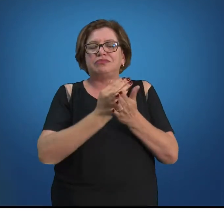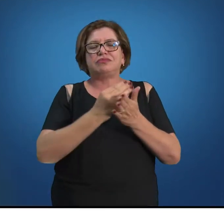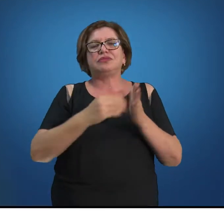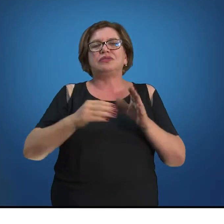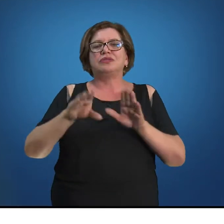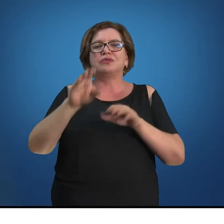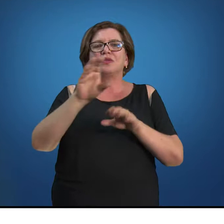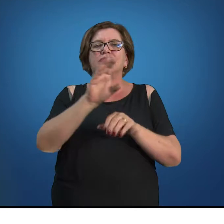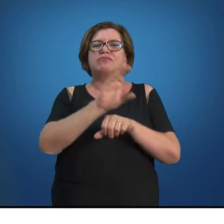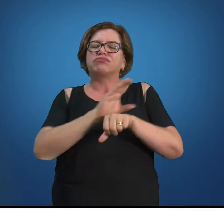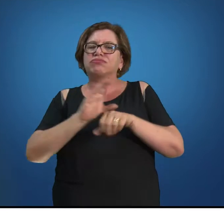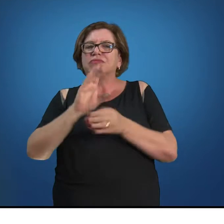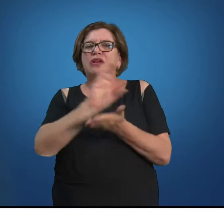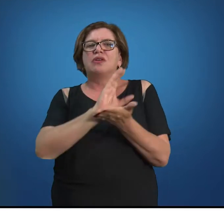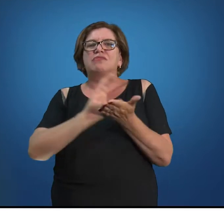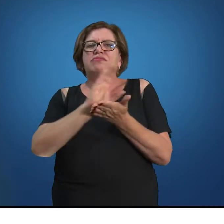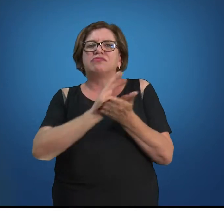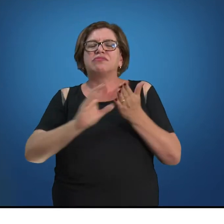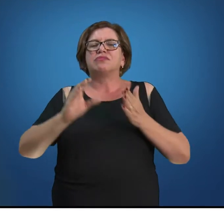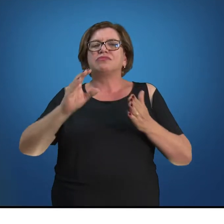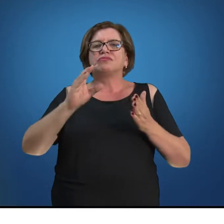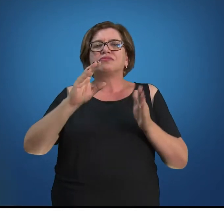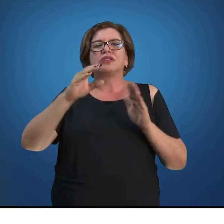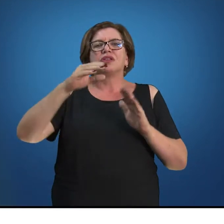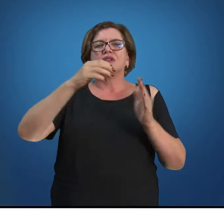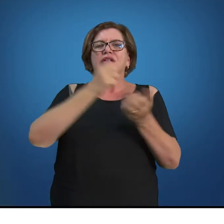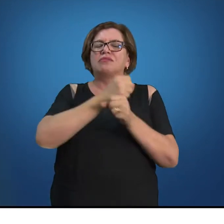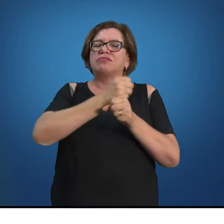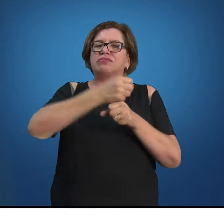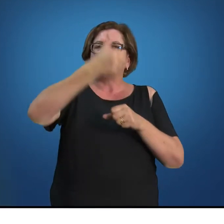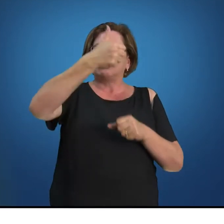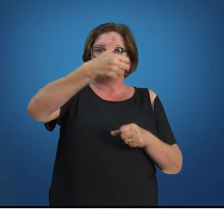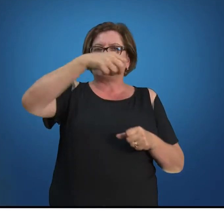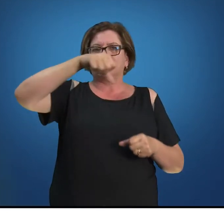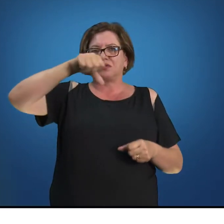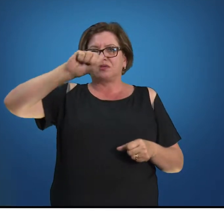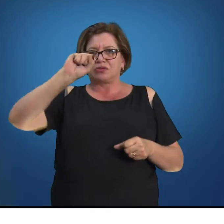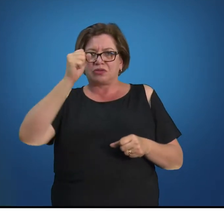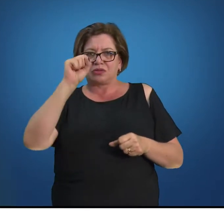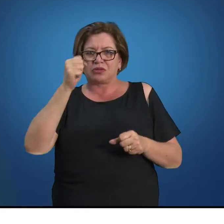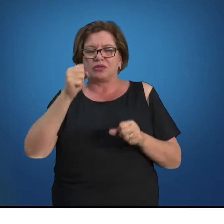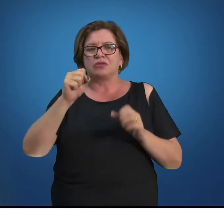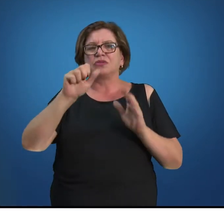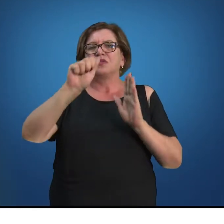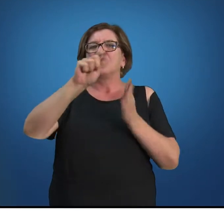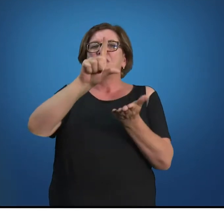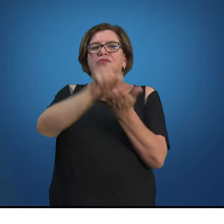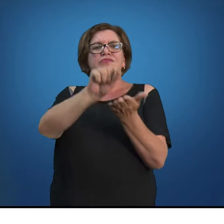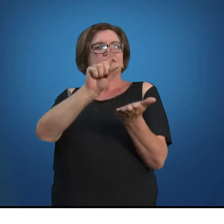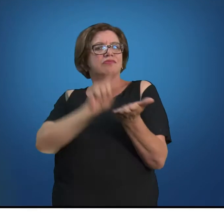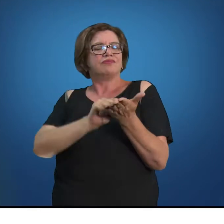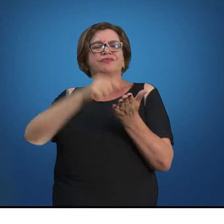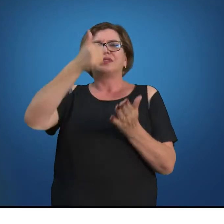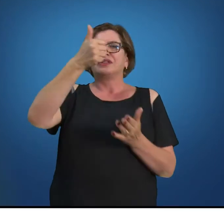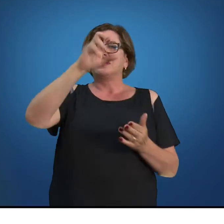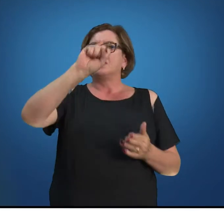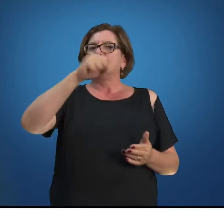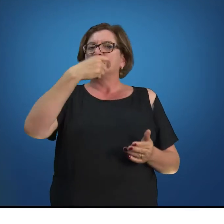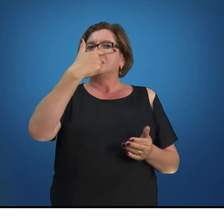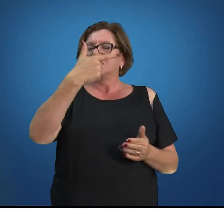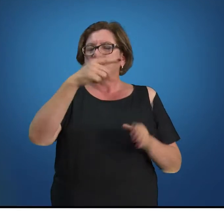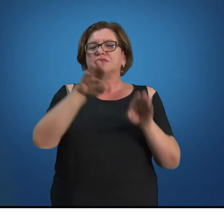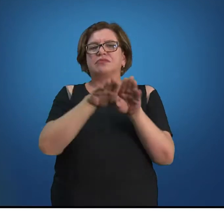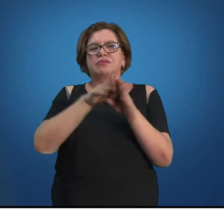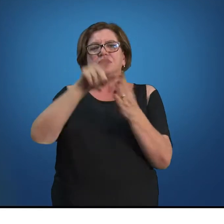Constituição Federal de 1988, principalmente nos seus artigos 182 e